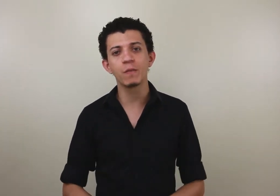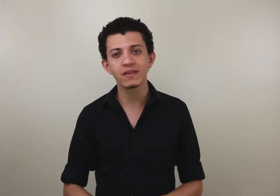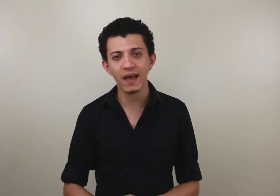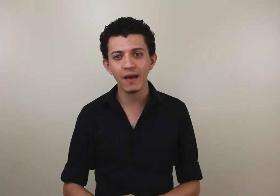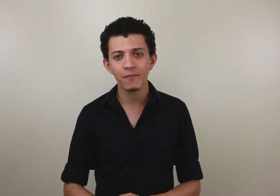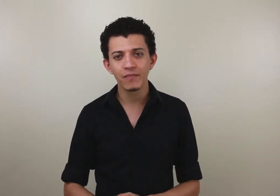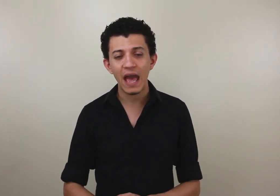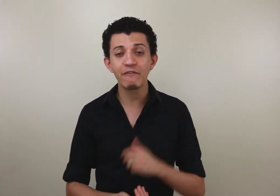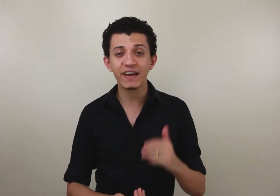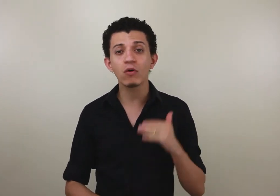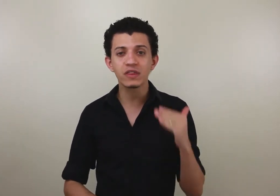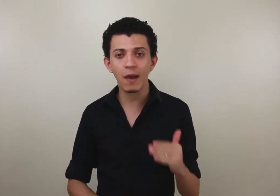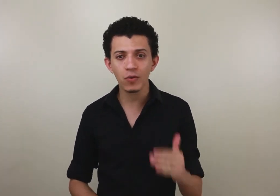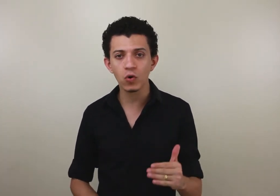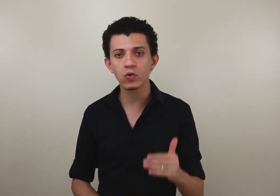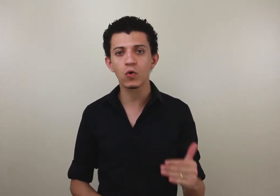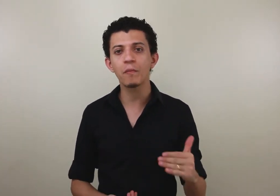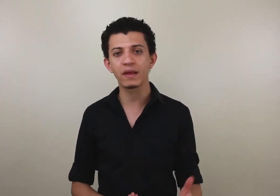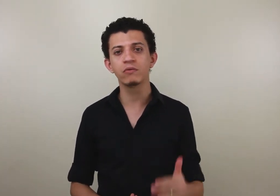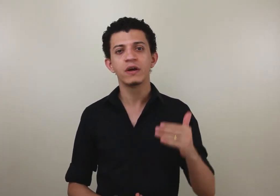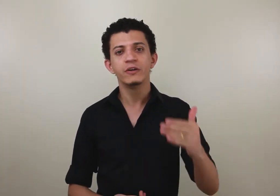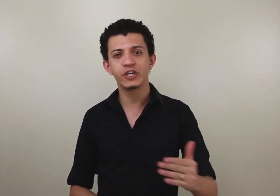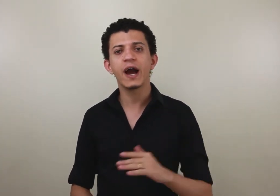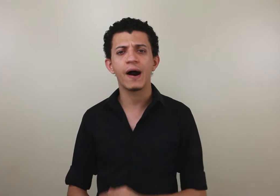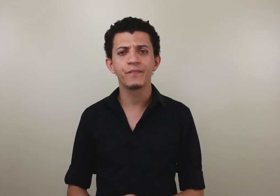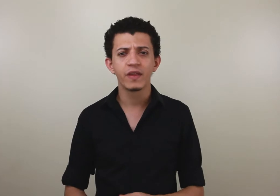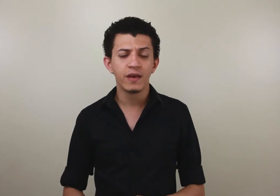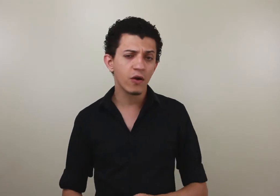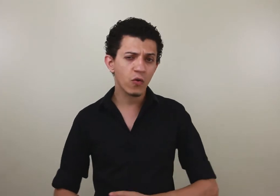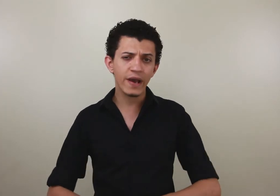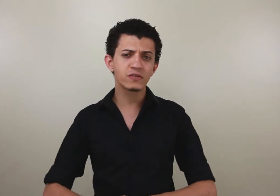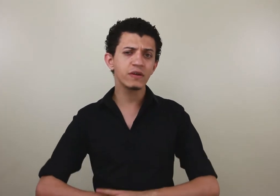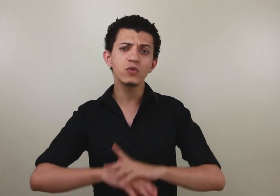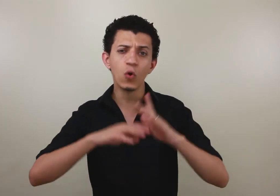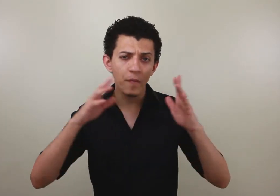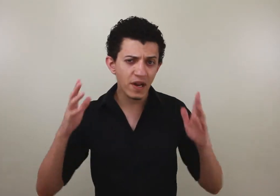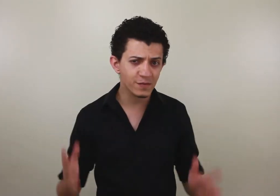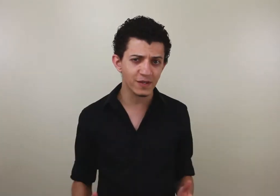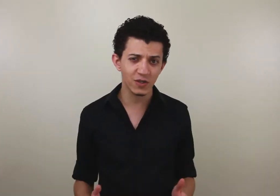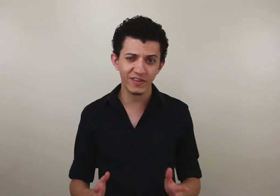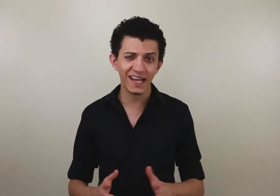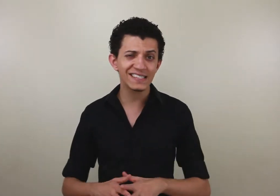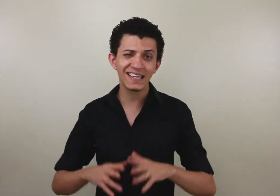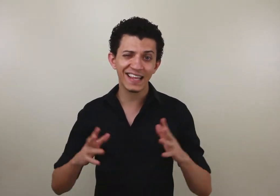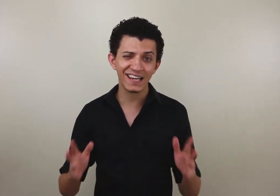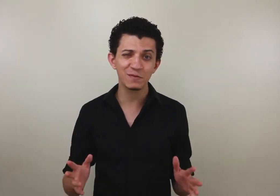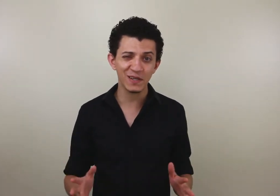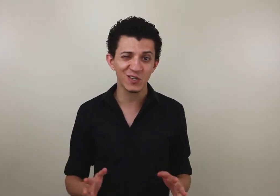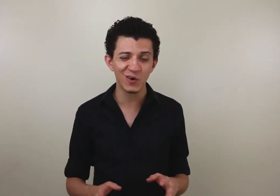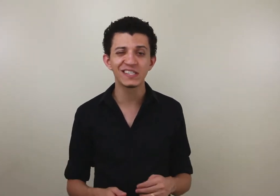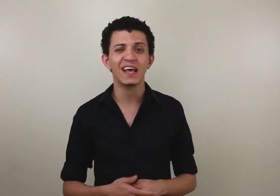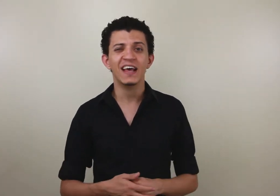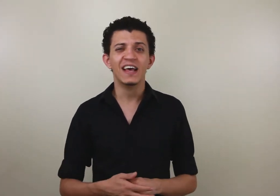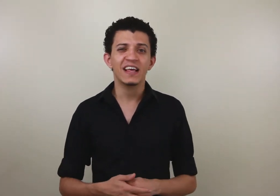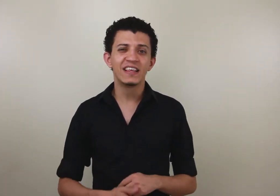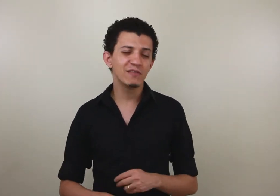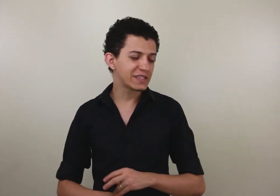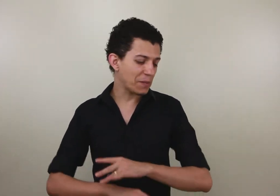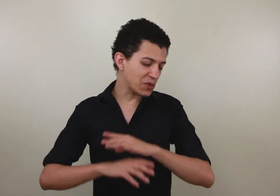cometer é ficar o tempo todo com medo de errar. E eu conheço inúmeras pessoas, na verdade centenas de pessoas, que o tempo